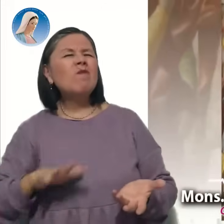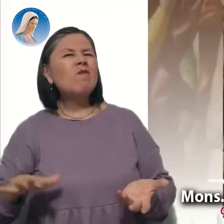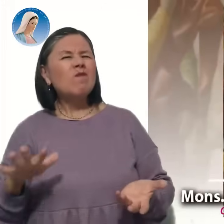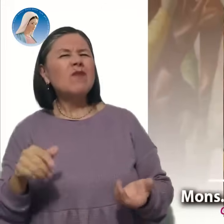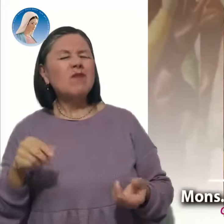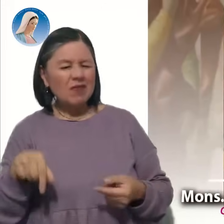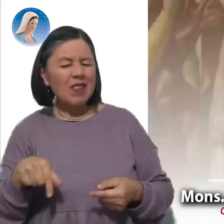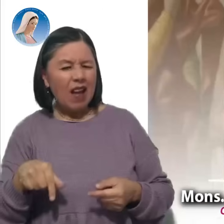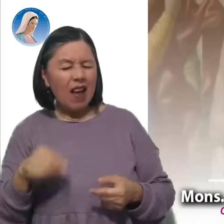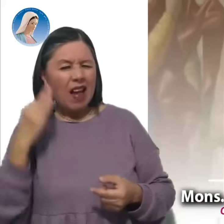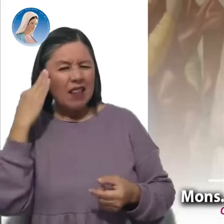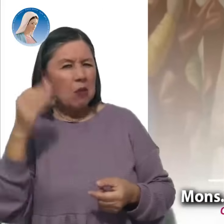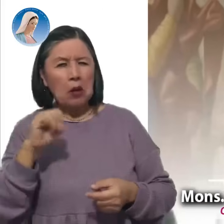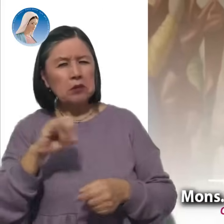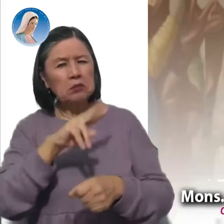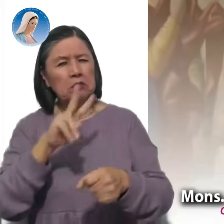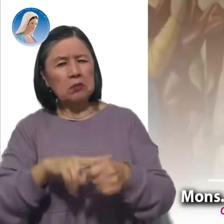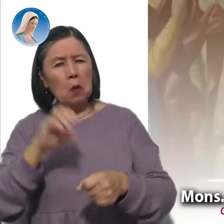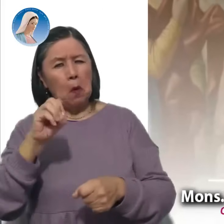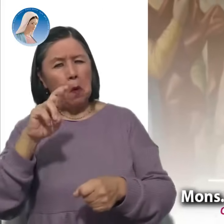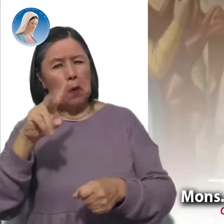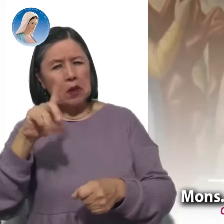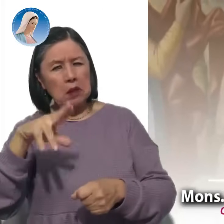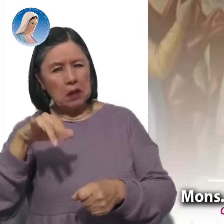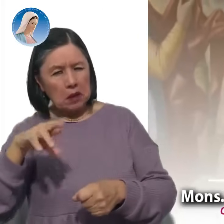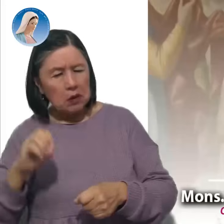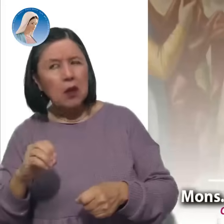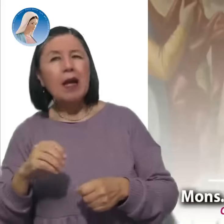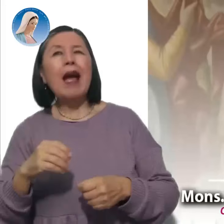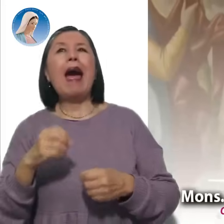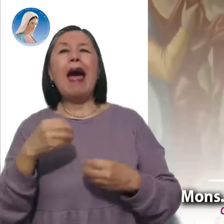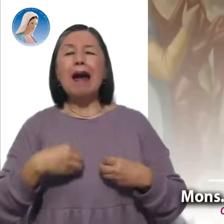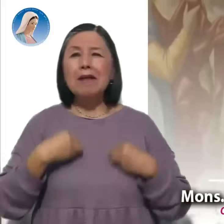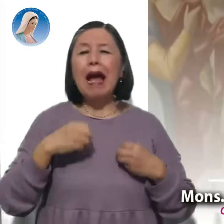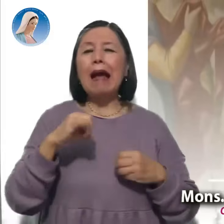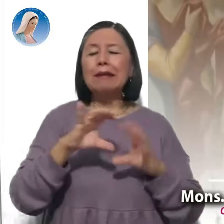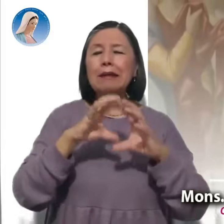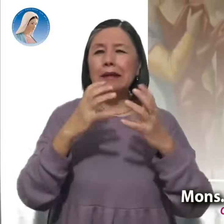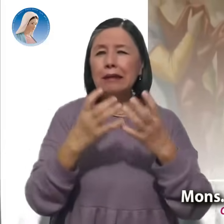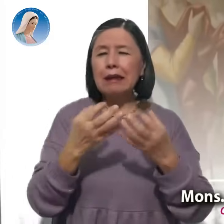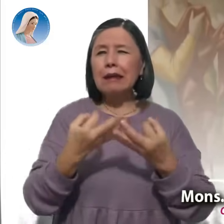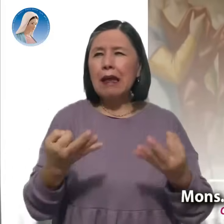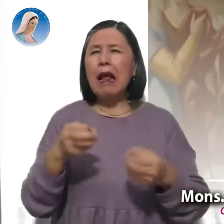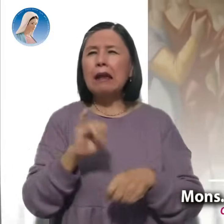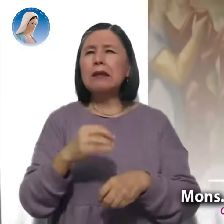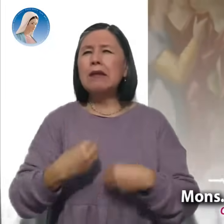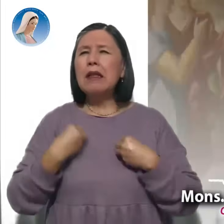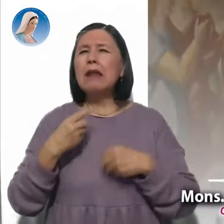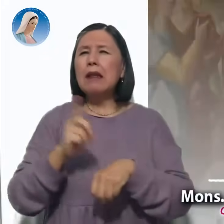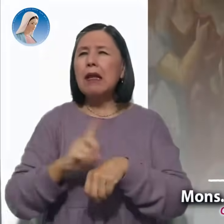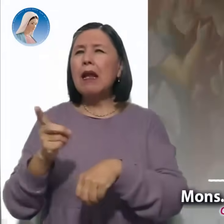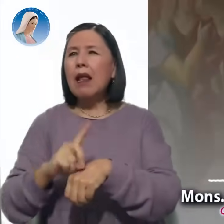de este tiempo que llamamos tiempo ordinario. vivir lo terreno y lo rutinario de cada día